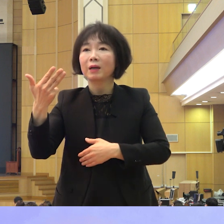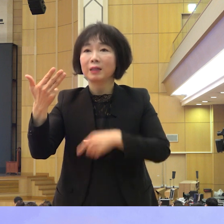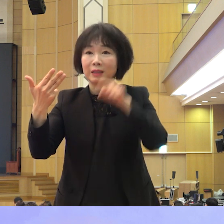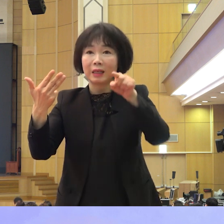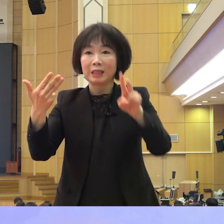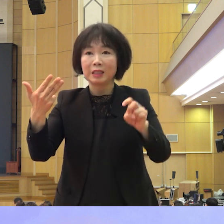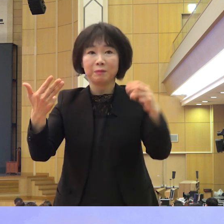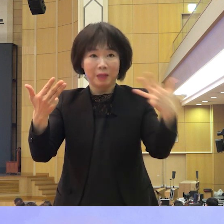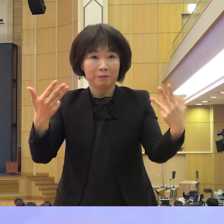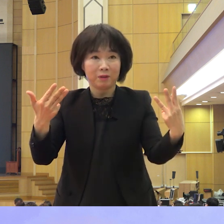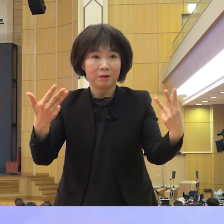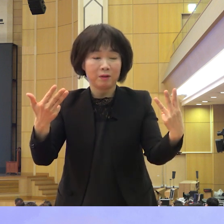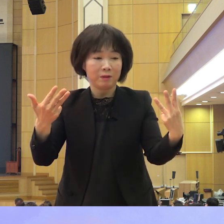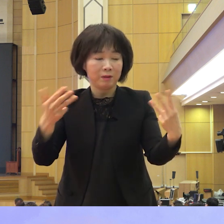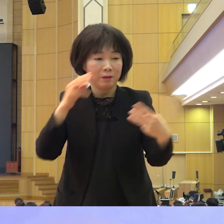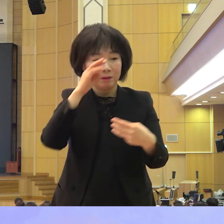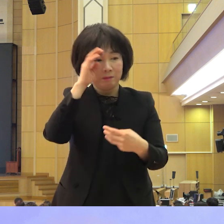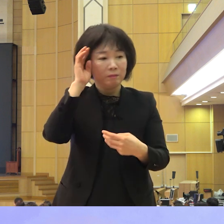사도행전